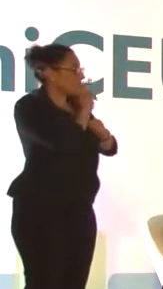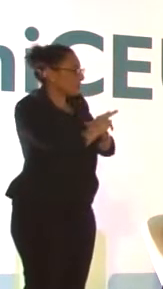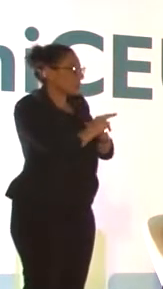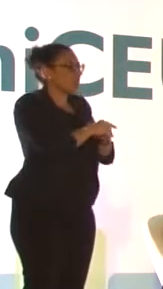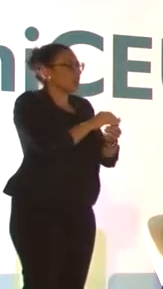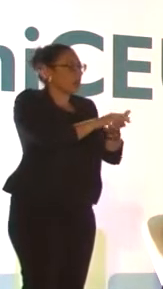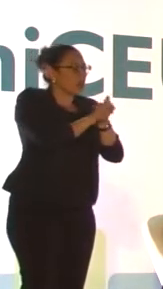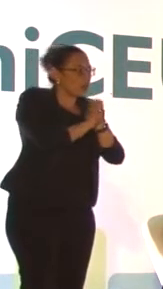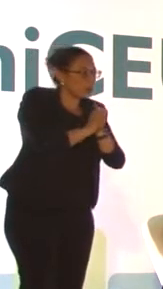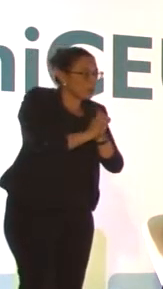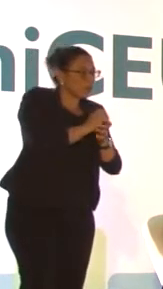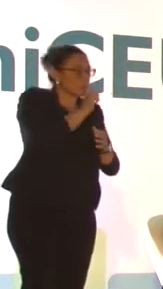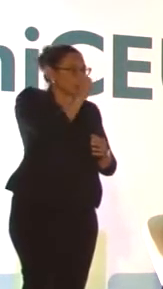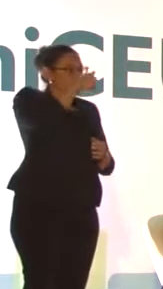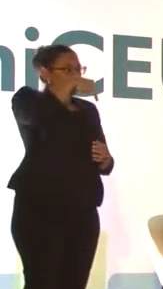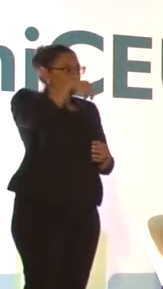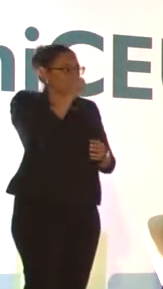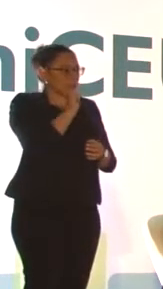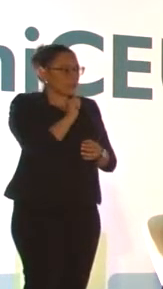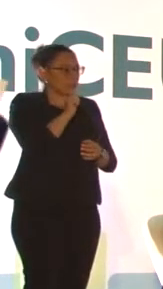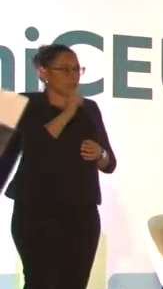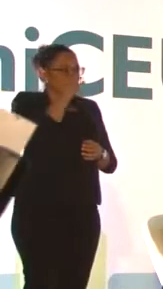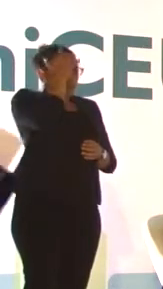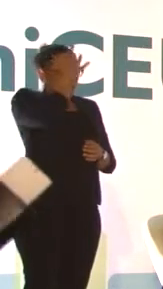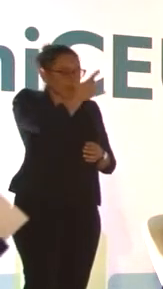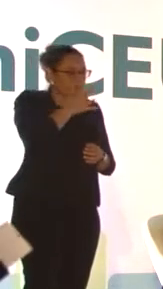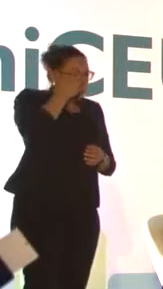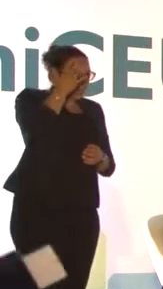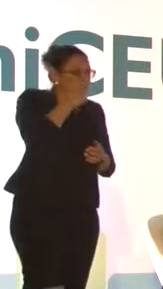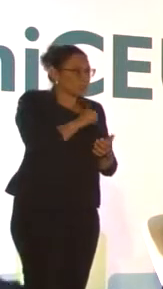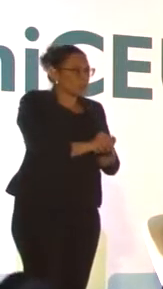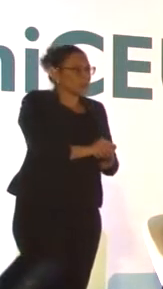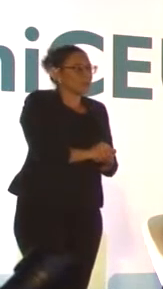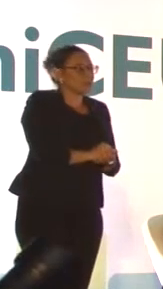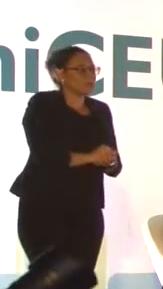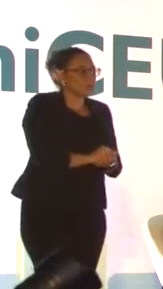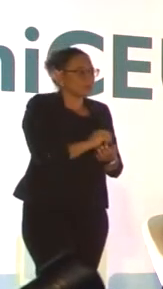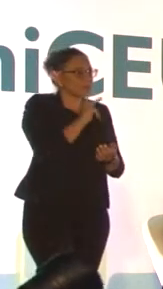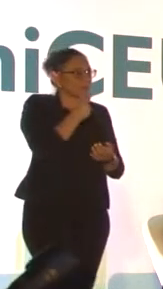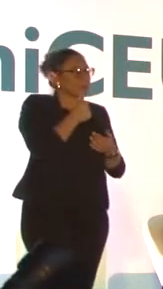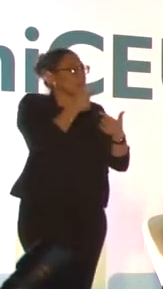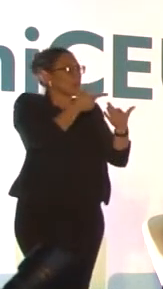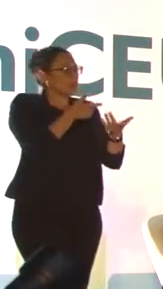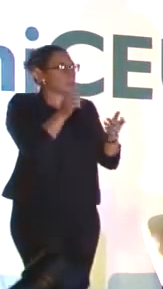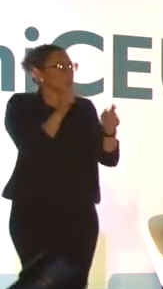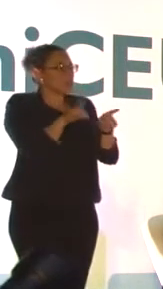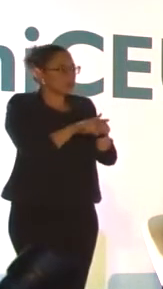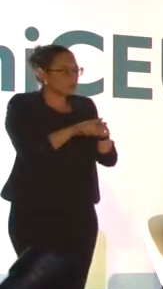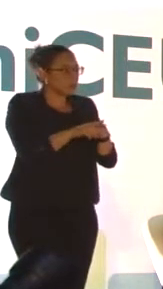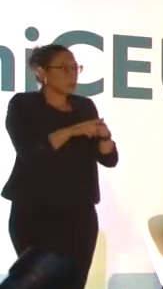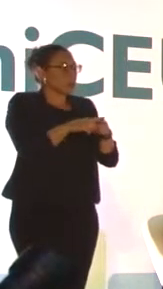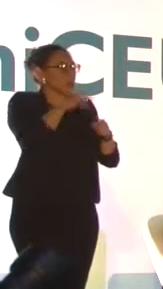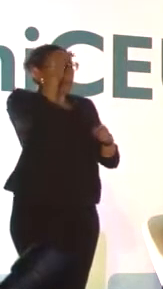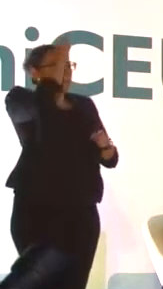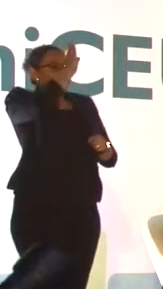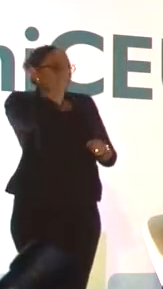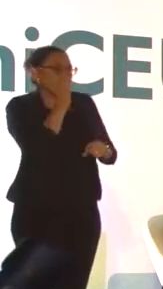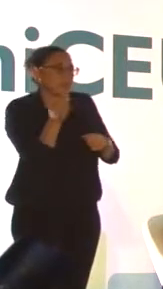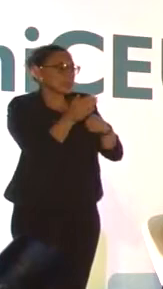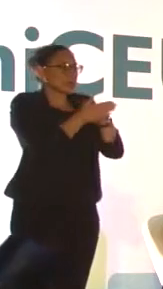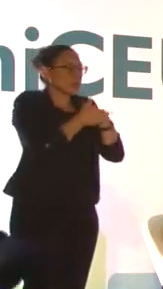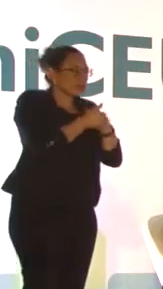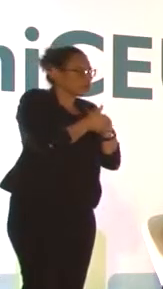Nistela Haddad, que é a nossa primeira-dama e que preside um projeto tão importante que é o Brasil Carinhoso e parceira nossa na